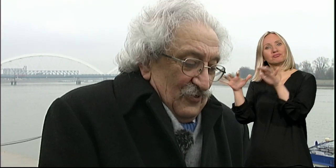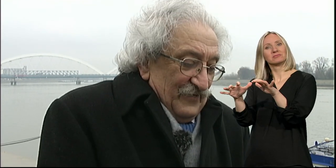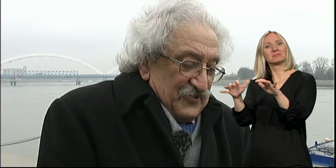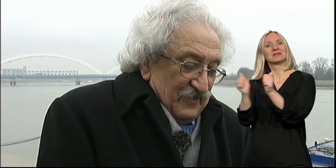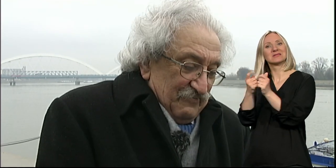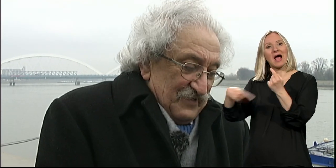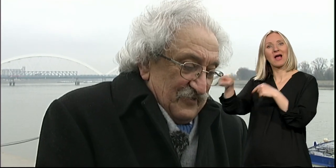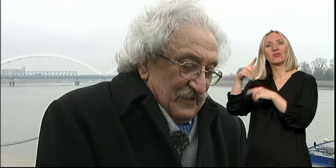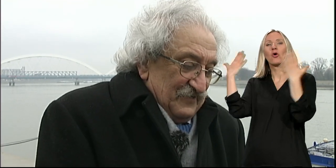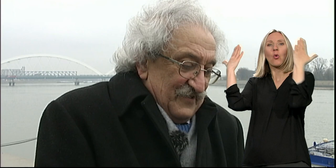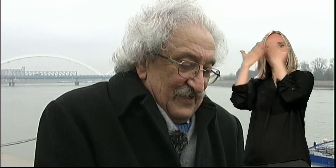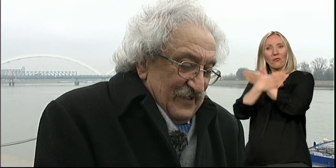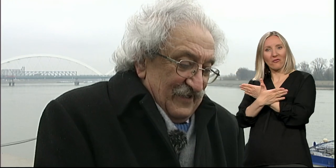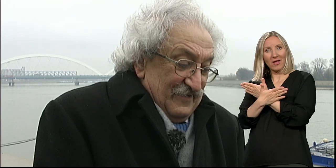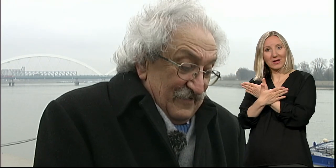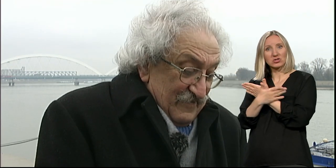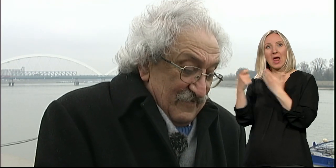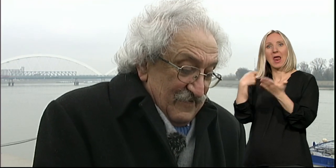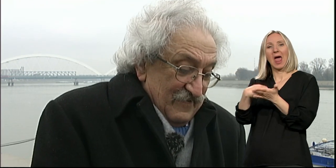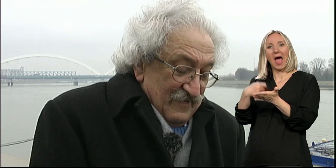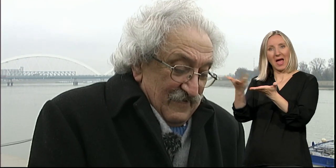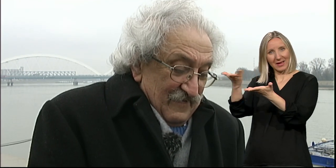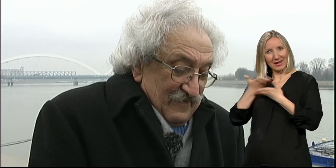I onda uveče, posle Šantićeve nagrade,